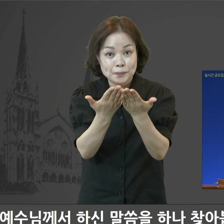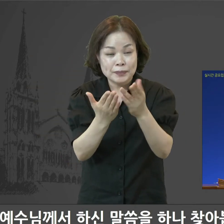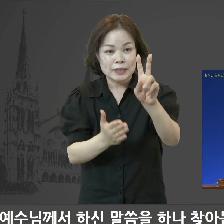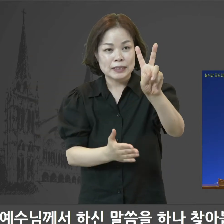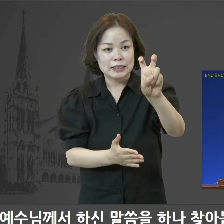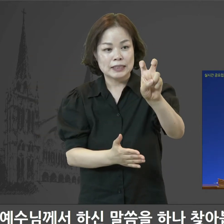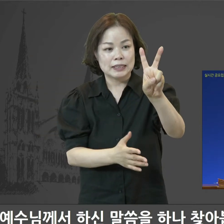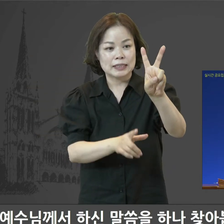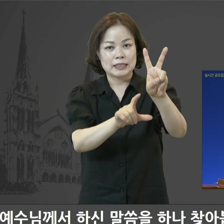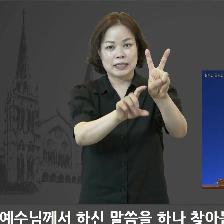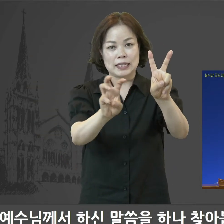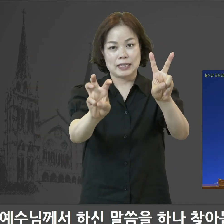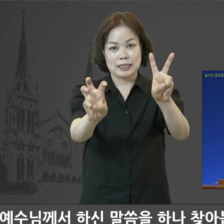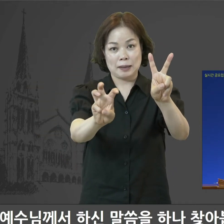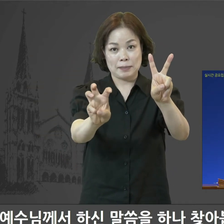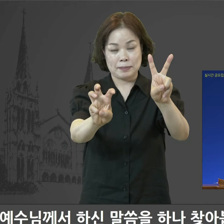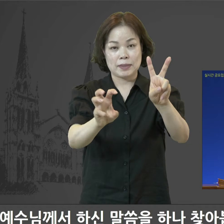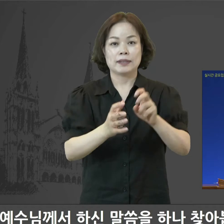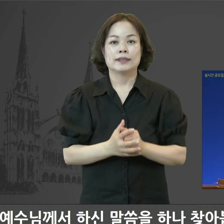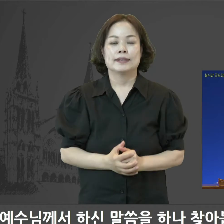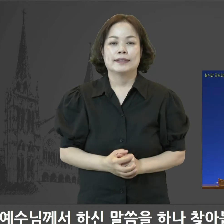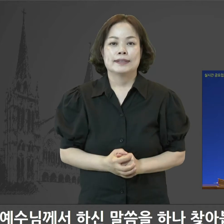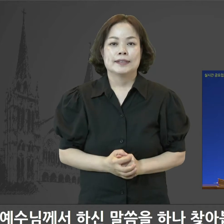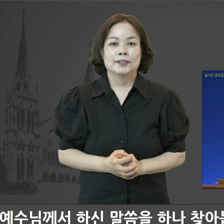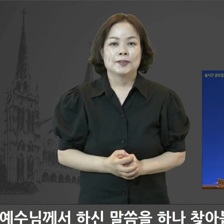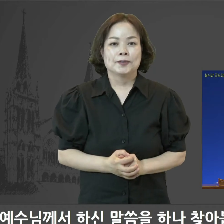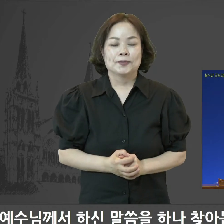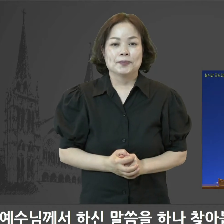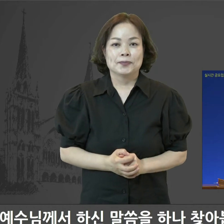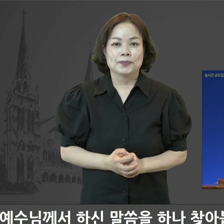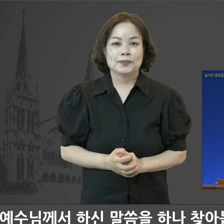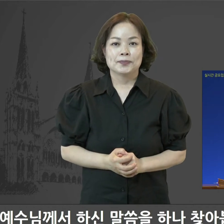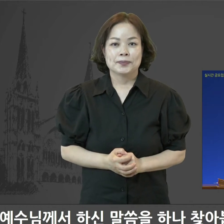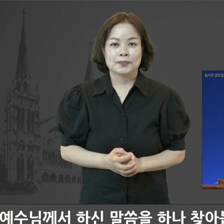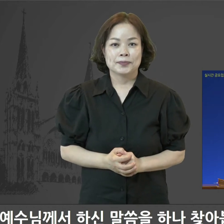마태복음 22장 30절 말씀